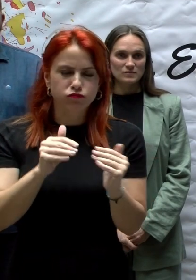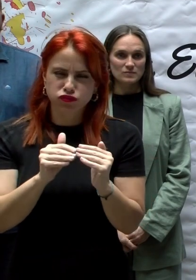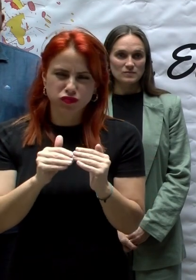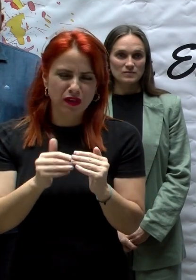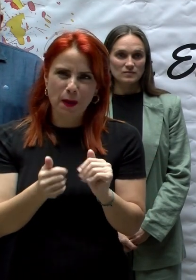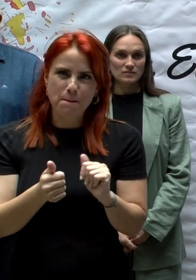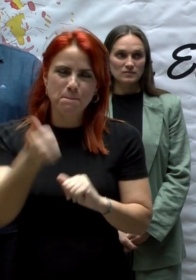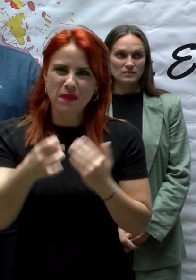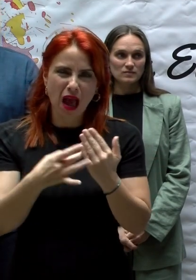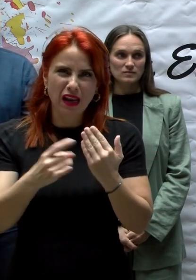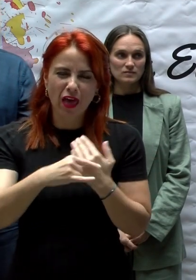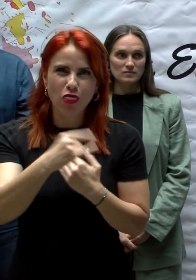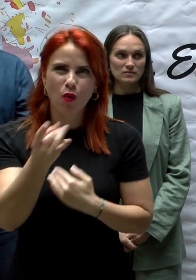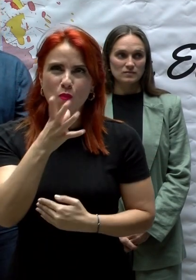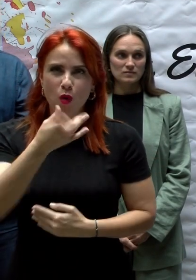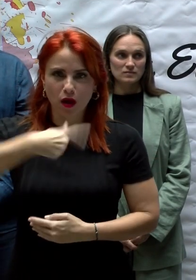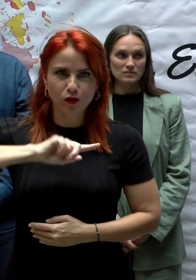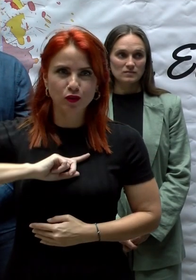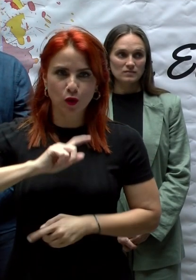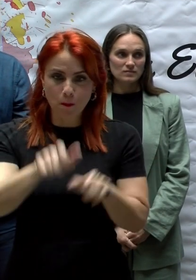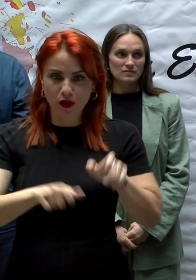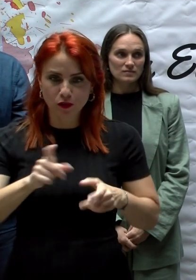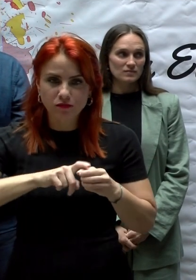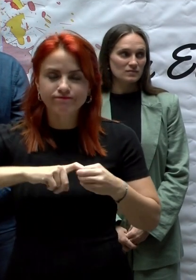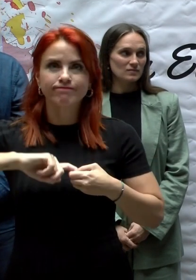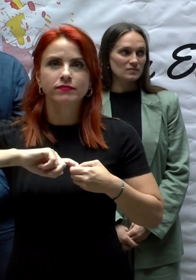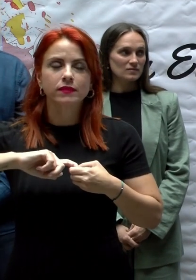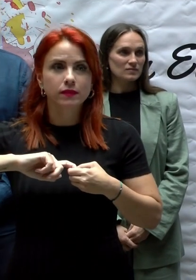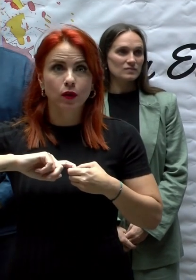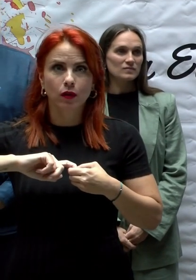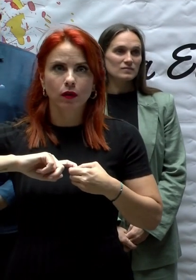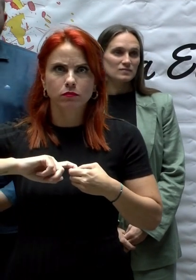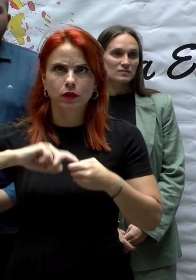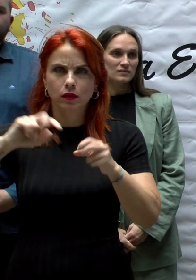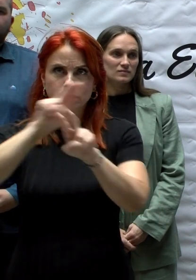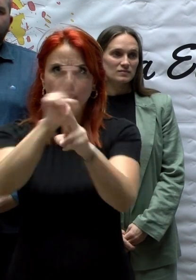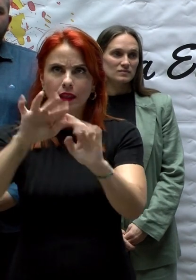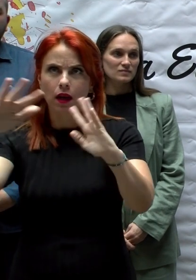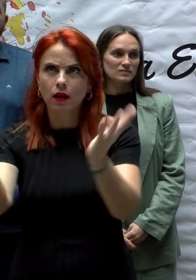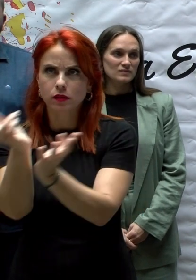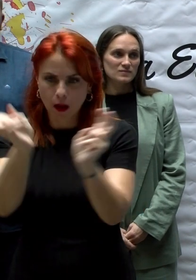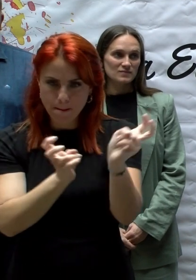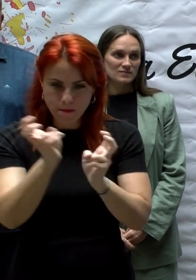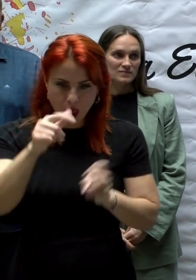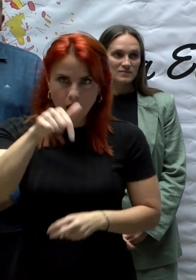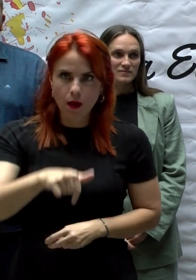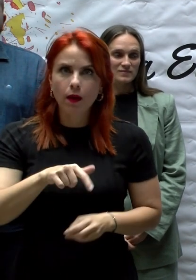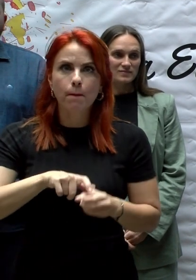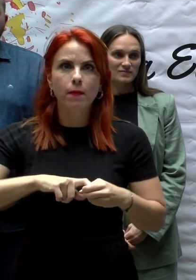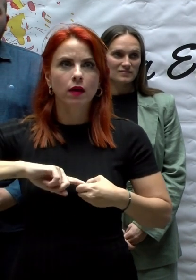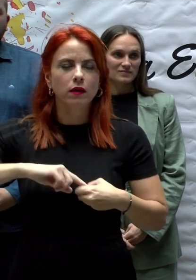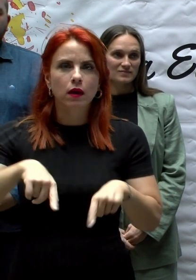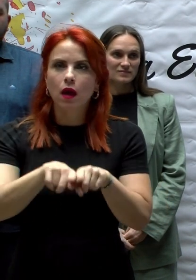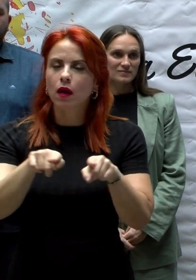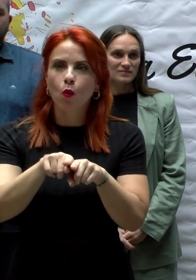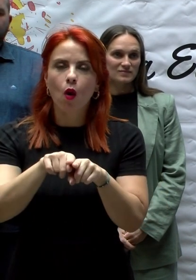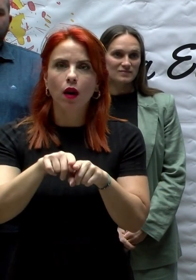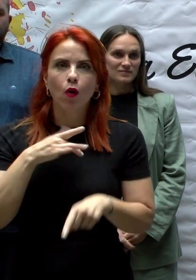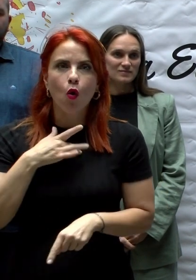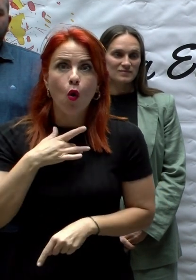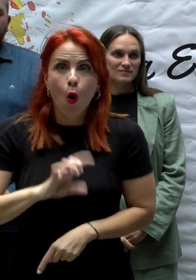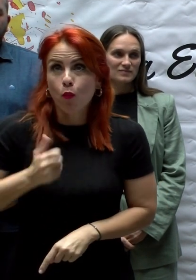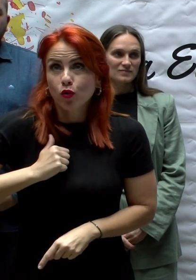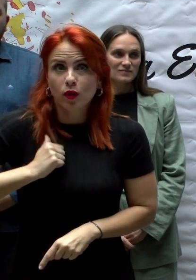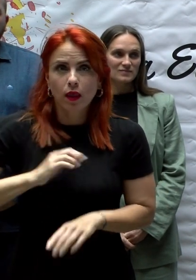en un congreso con participantes de carácter internacional. Supone una oportunidad para toda la comunidad educativa